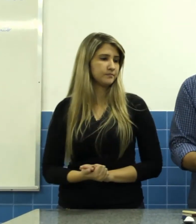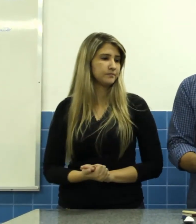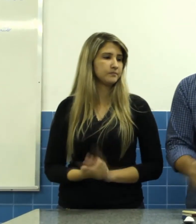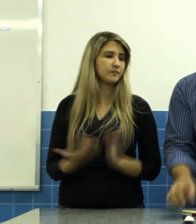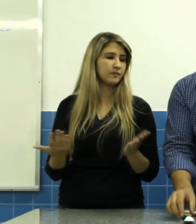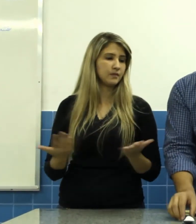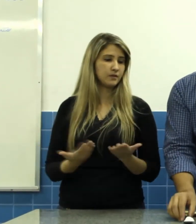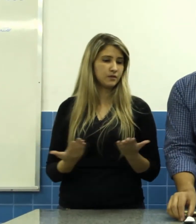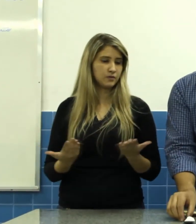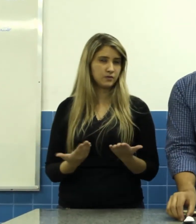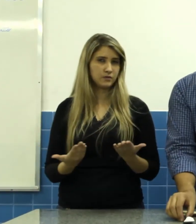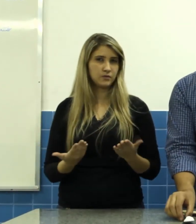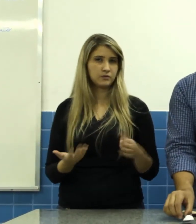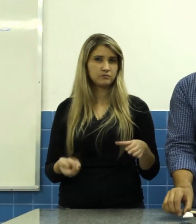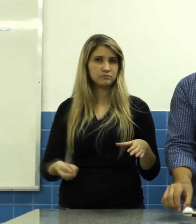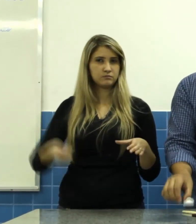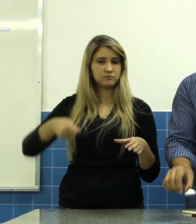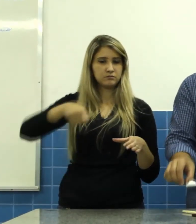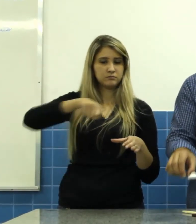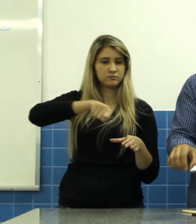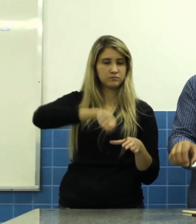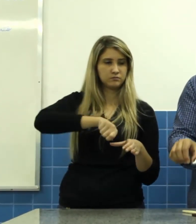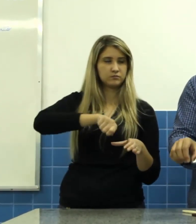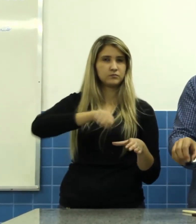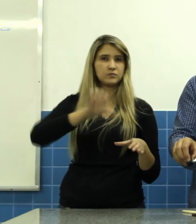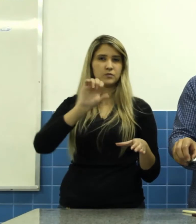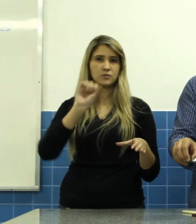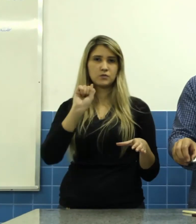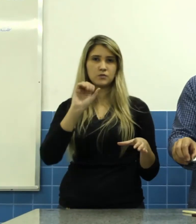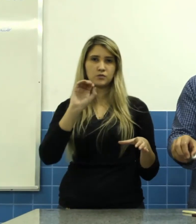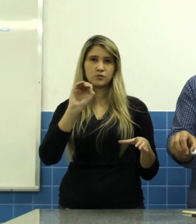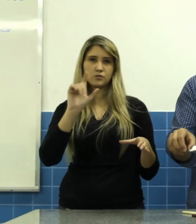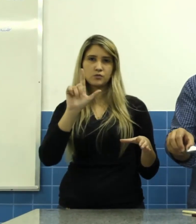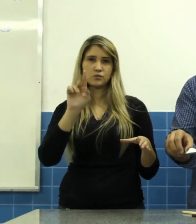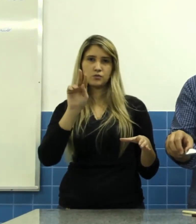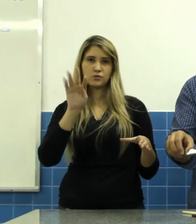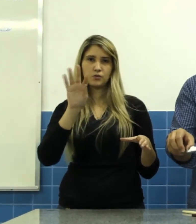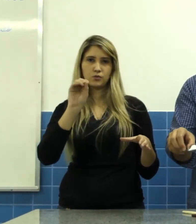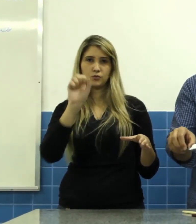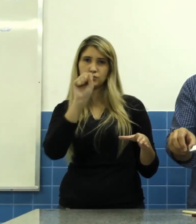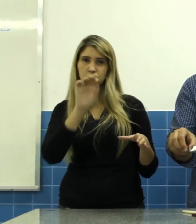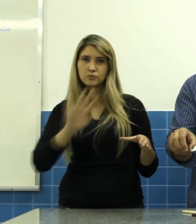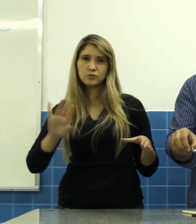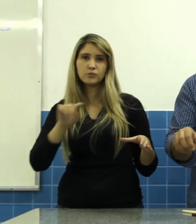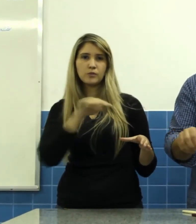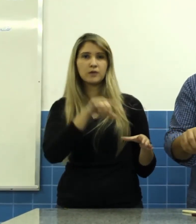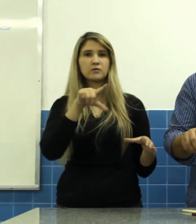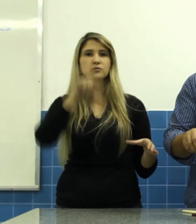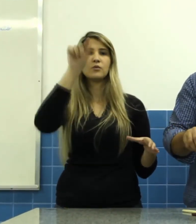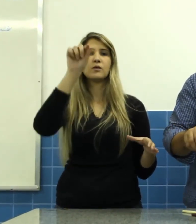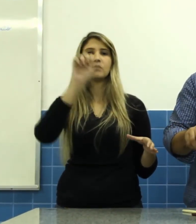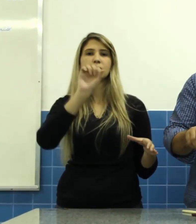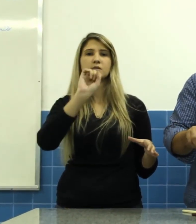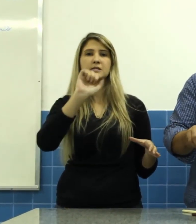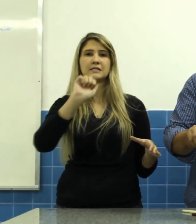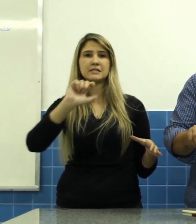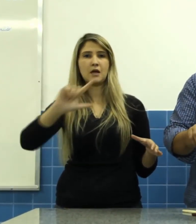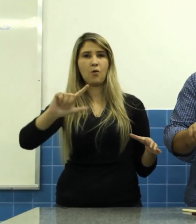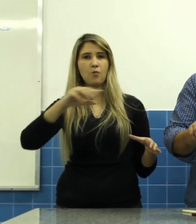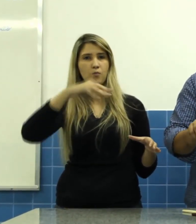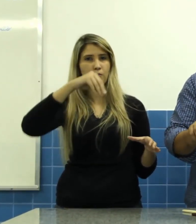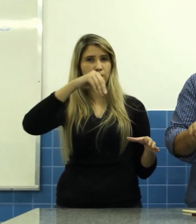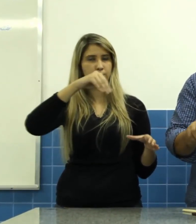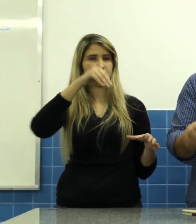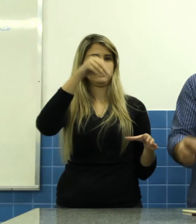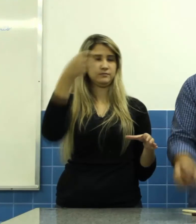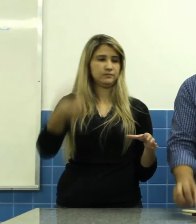agora iremos adicionar um soluto nesta cavidade. Neste caso aqui é o sal. Então,